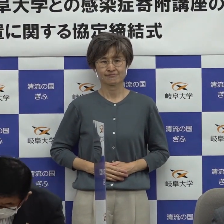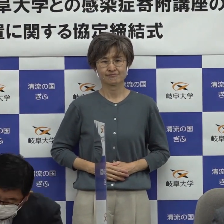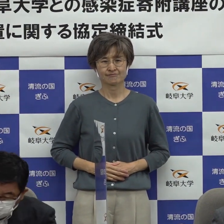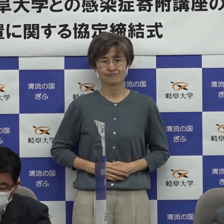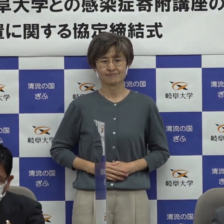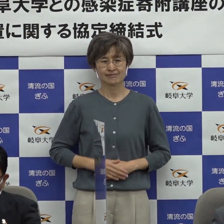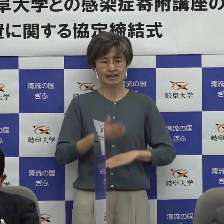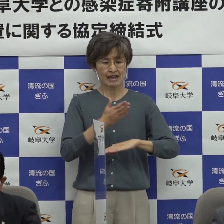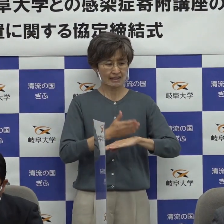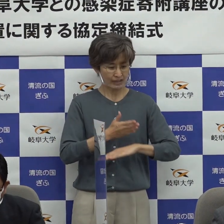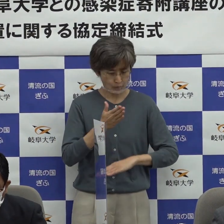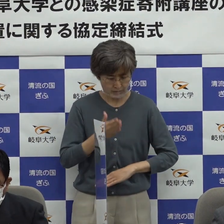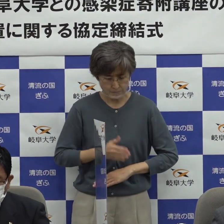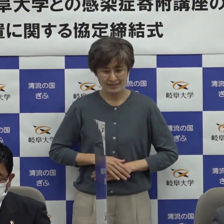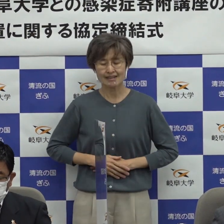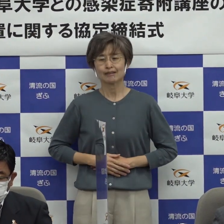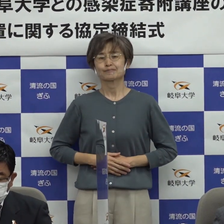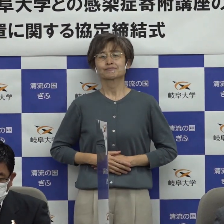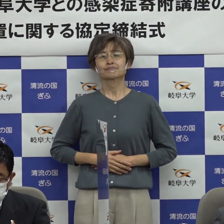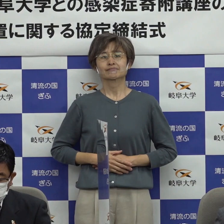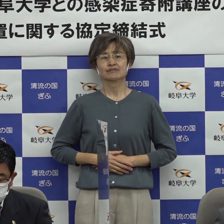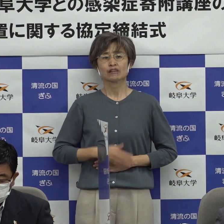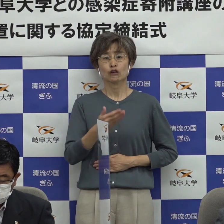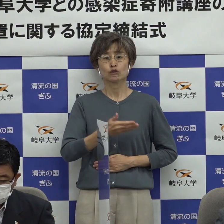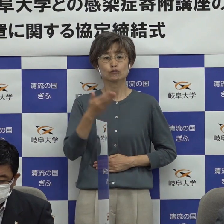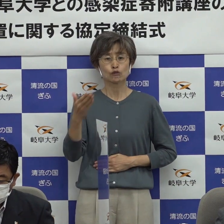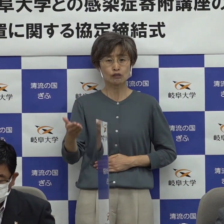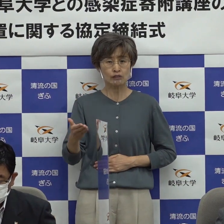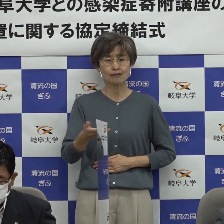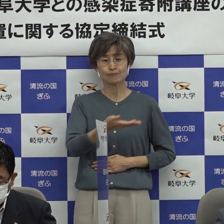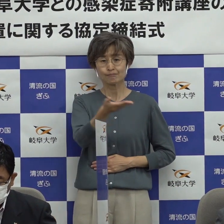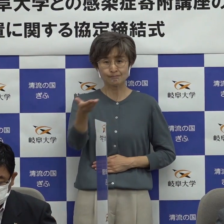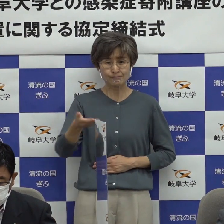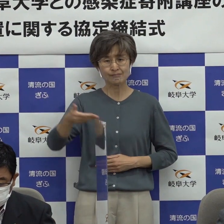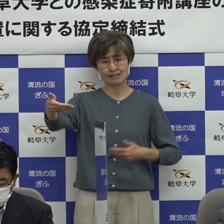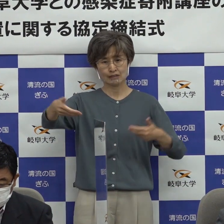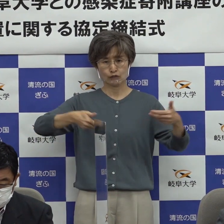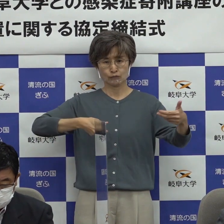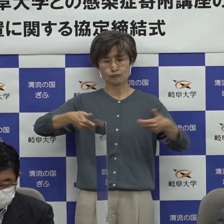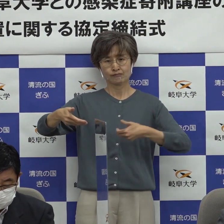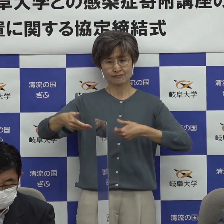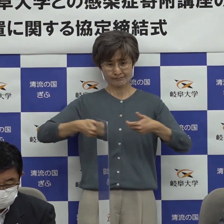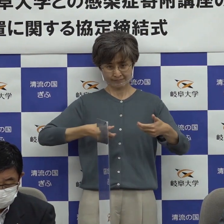ありがとうございました。それでは記者の皆様からこの協定に関する